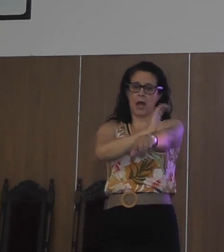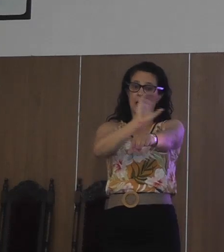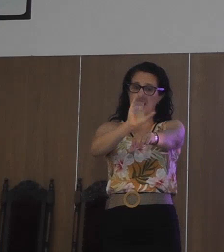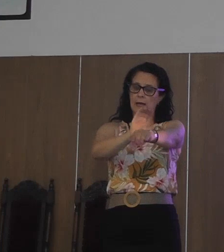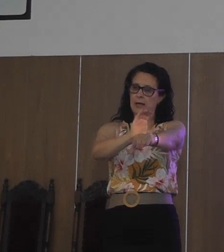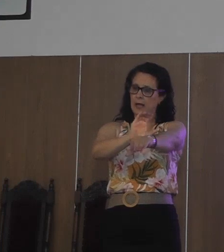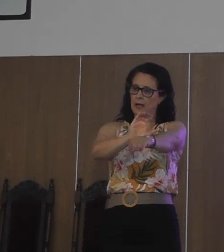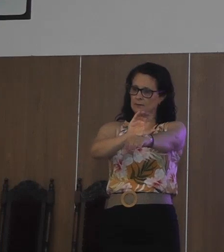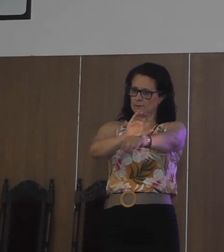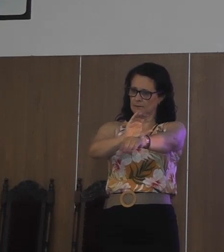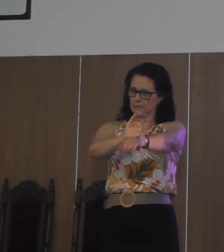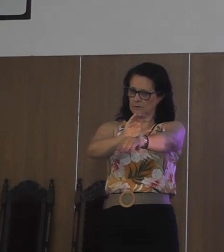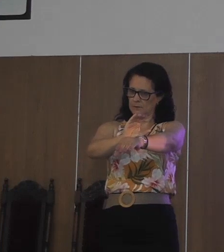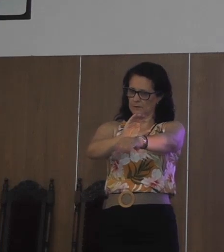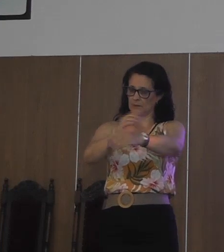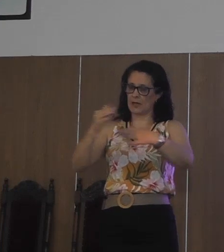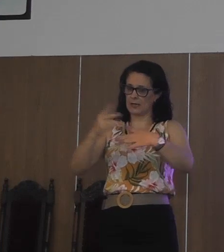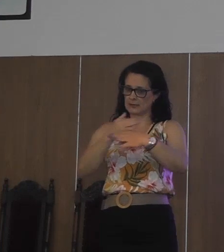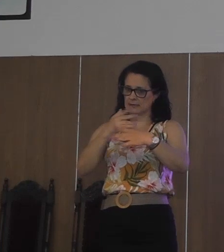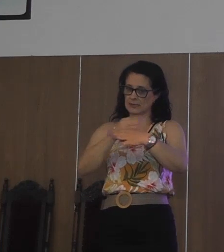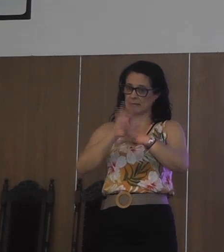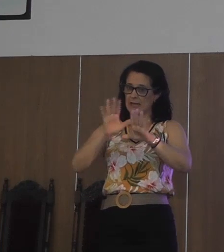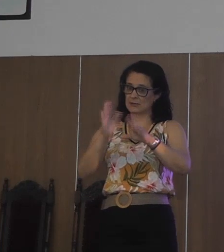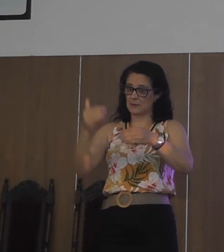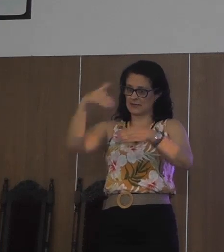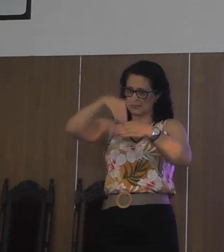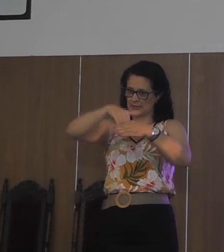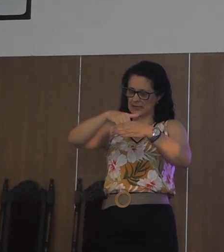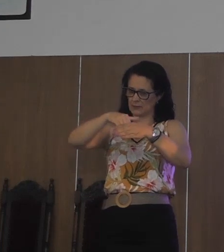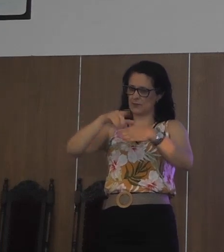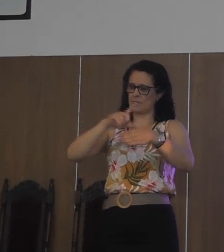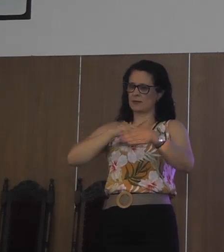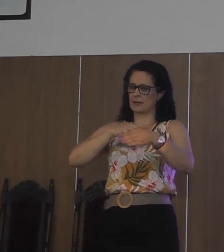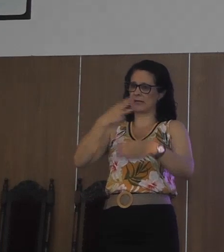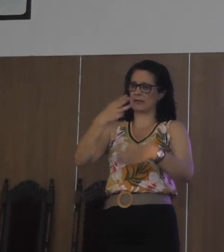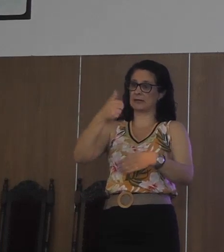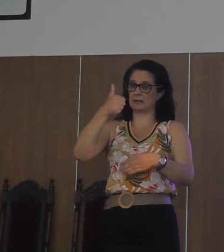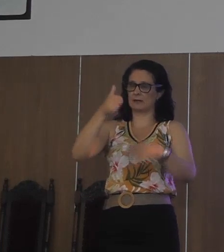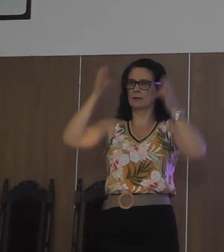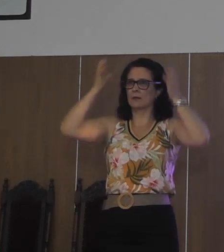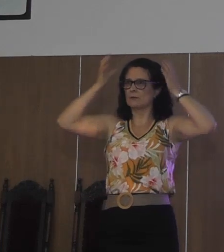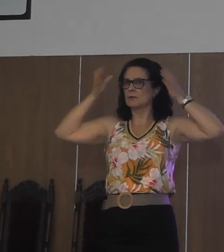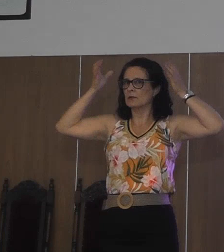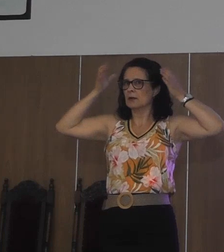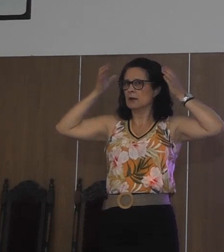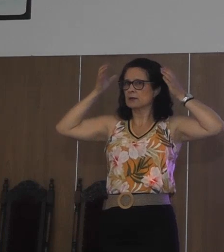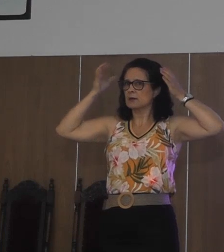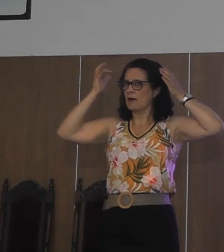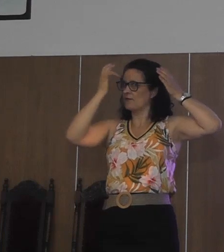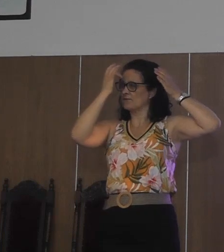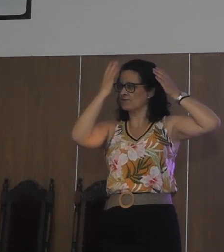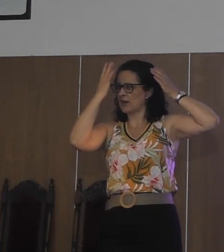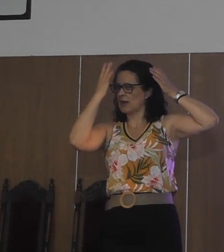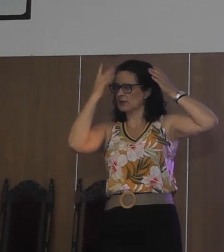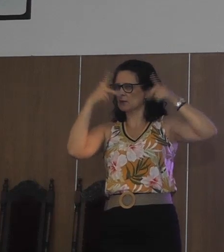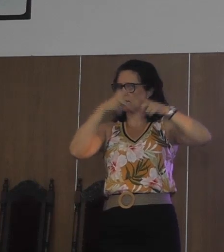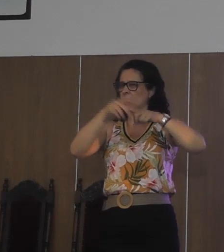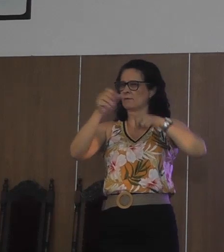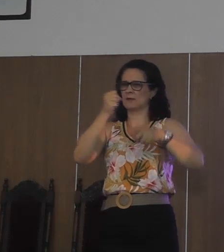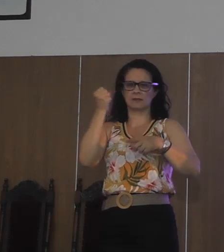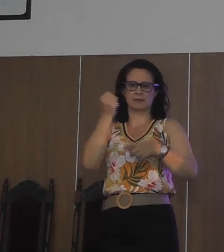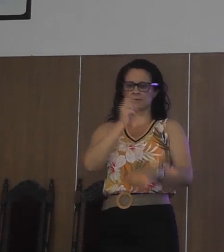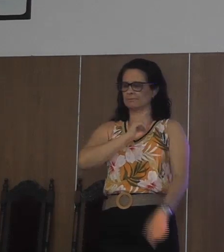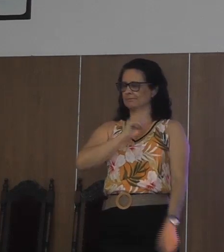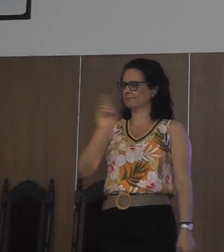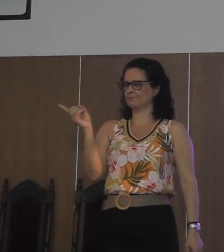31 cidades, 31 reis, 31 povos. Não era fácil. Aquele homem agora recebe a ordem